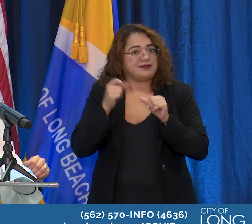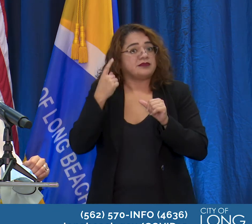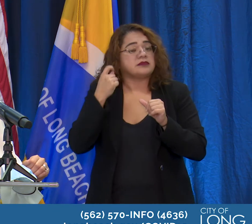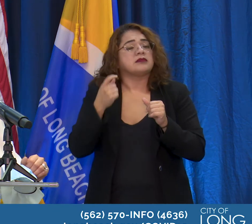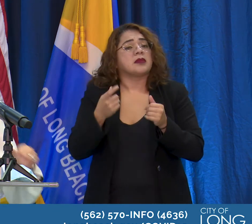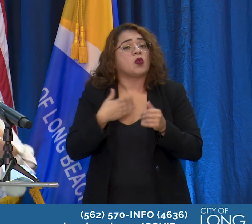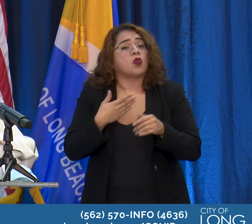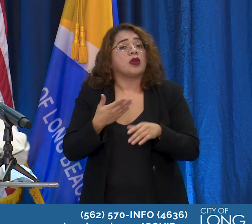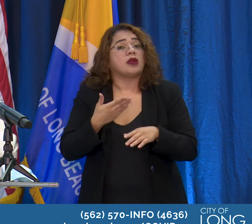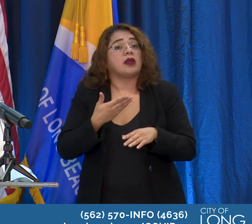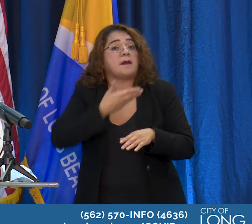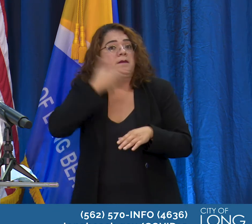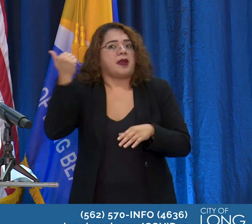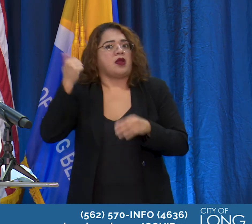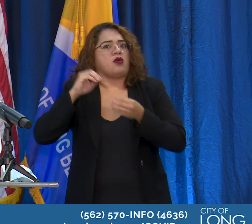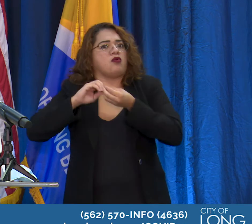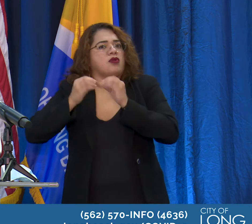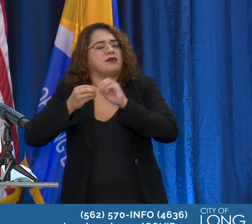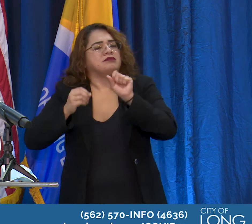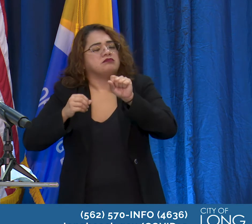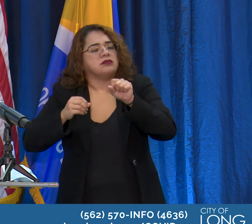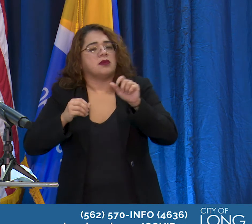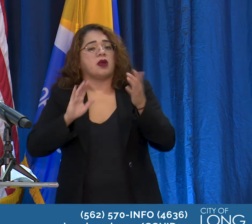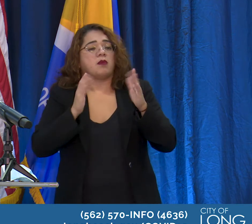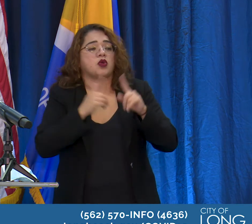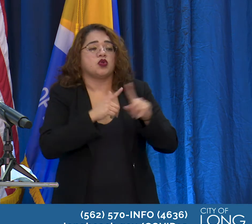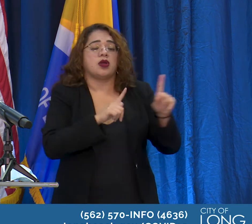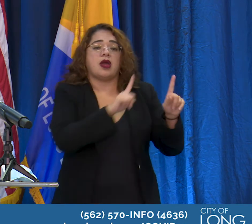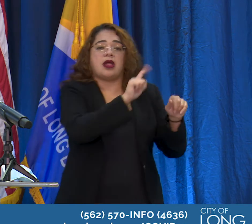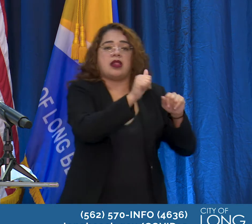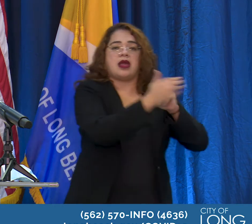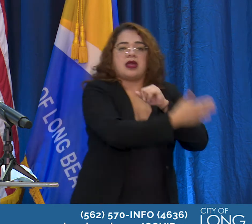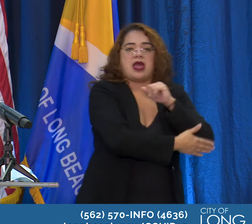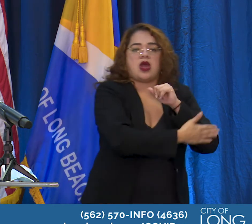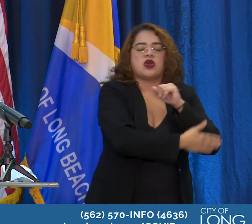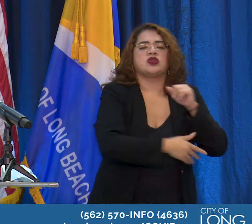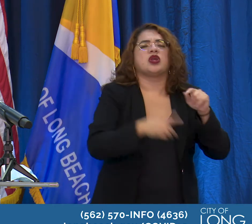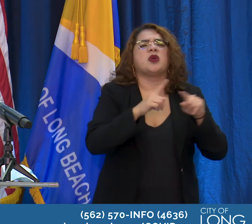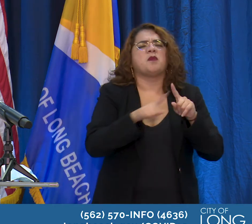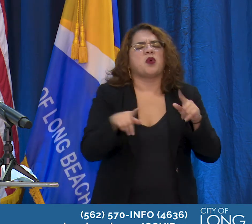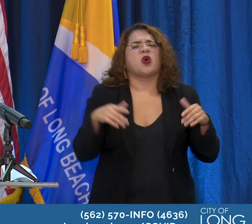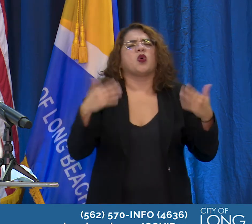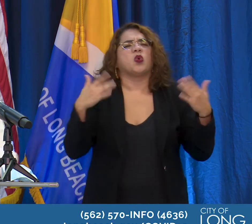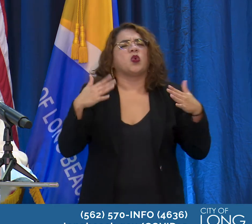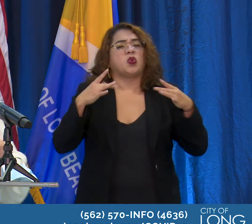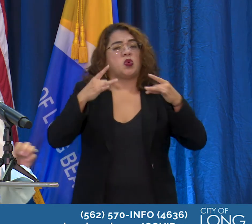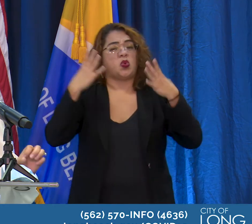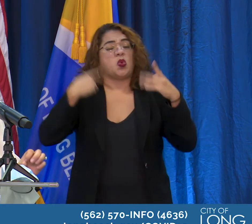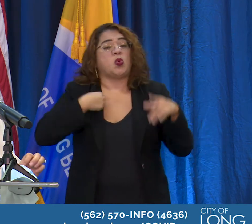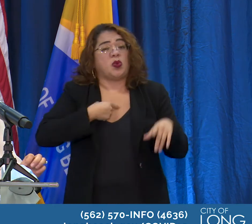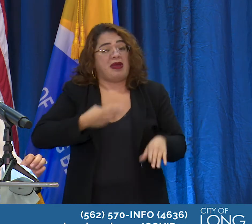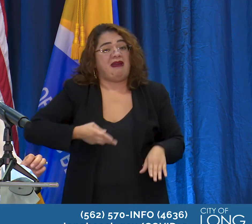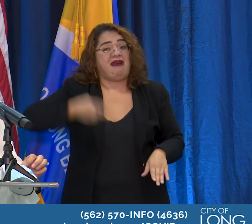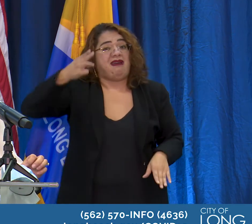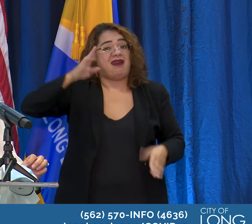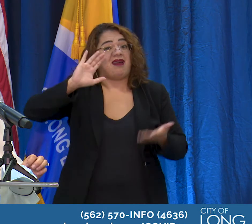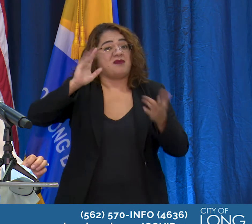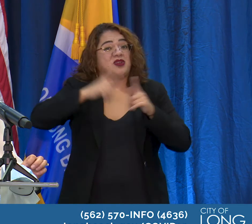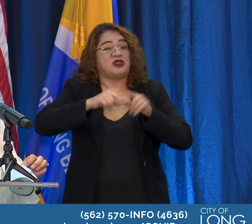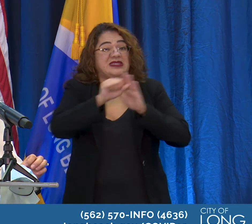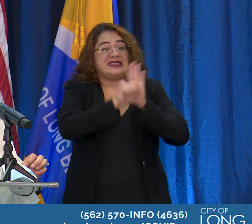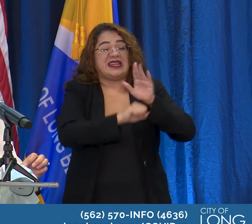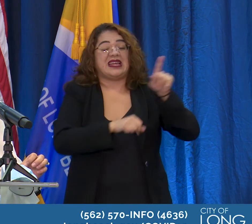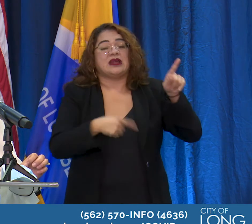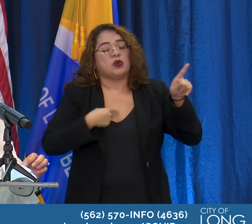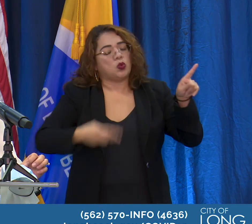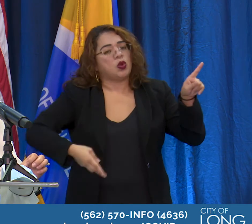condado, pero también un poco peor que el número en el estado. Long Beach otra vez estaba en la línea azul clara,